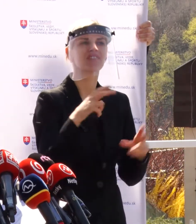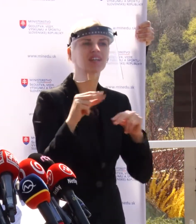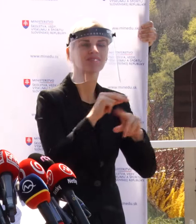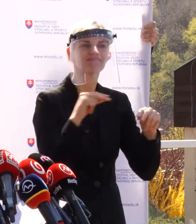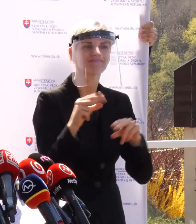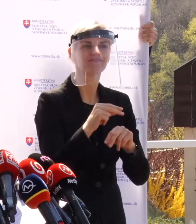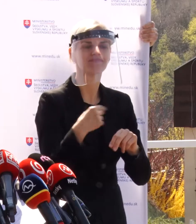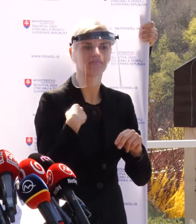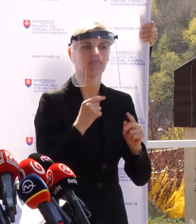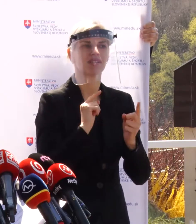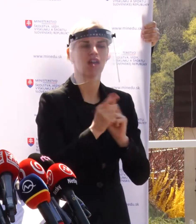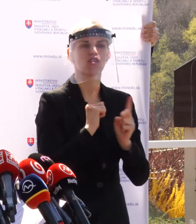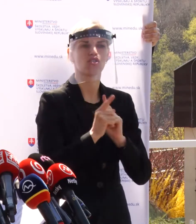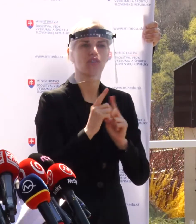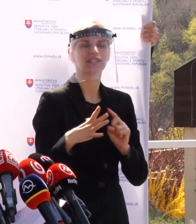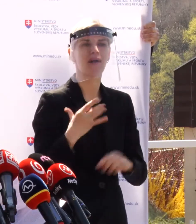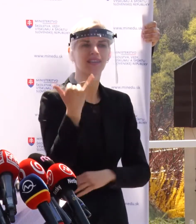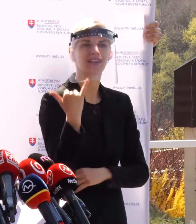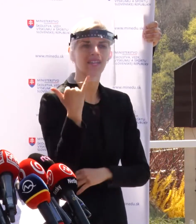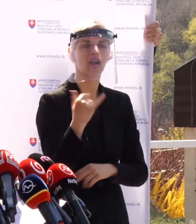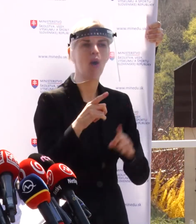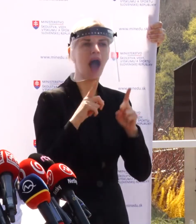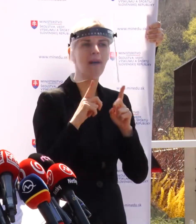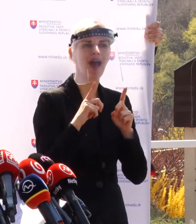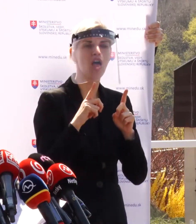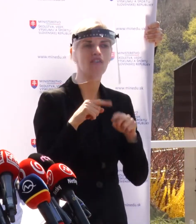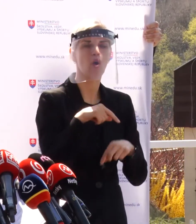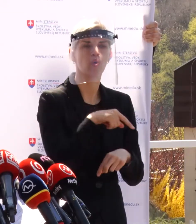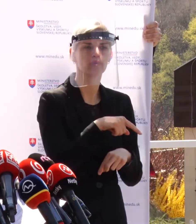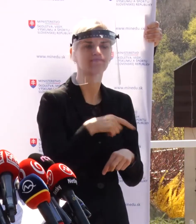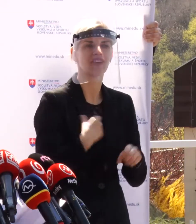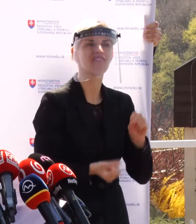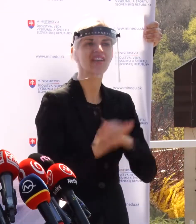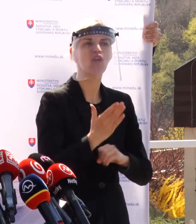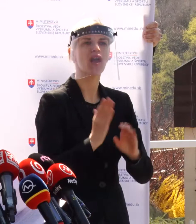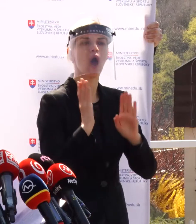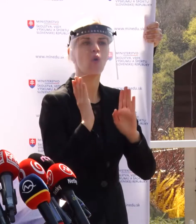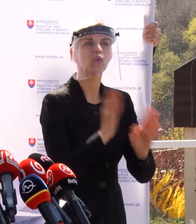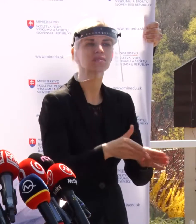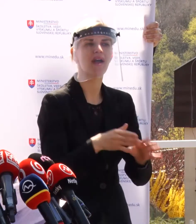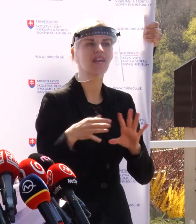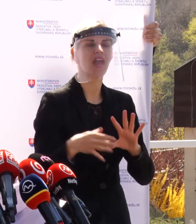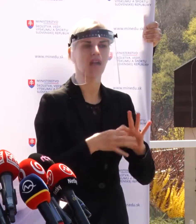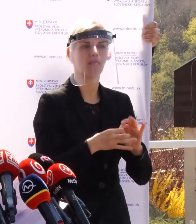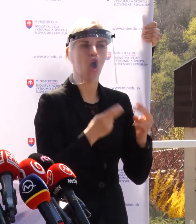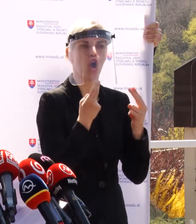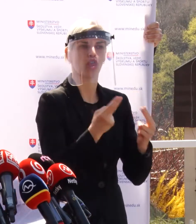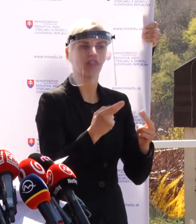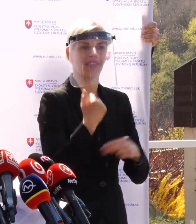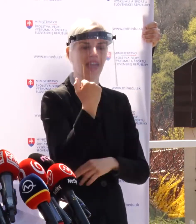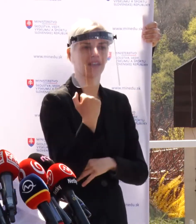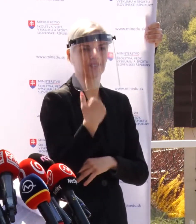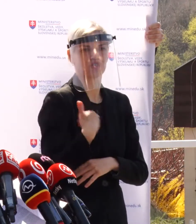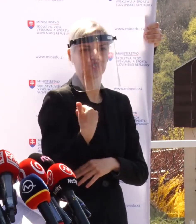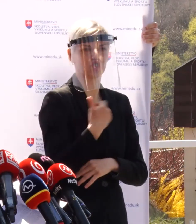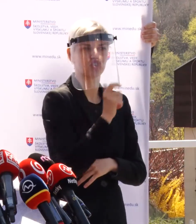sa dohodli s pani riaditeľkou Hapalovou, že sa vytvoria usmernenia k hodnoteniu žiakov na základných školách